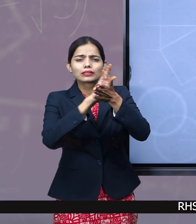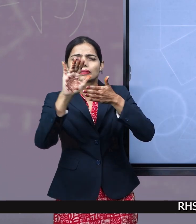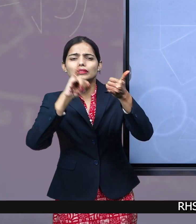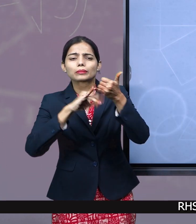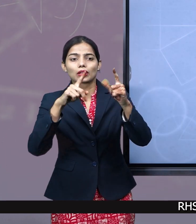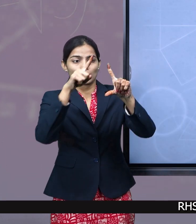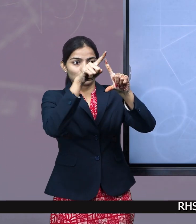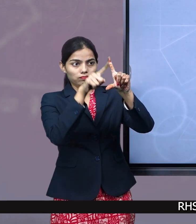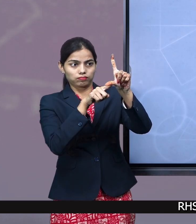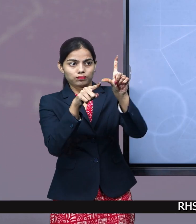RHS.